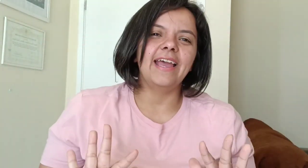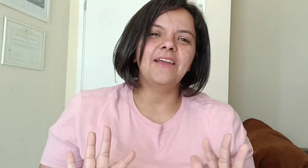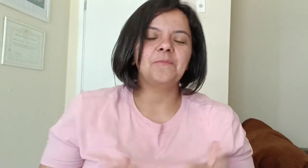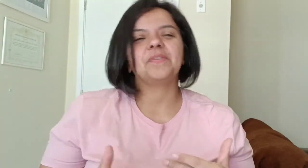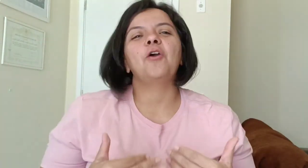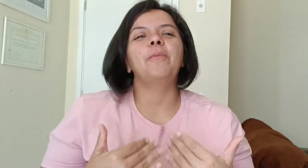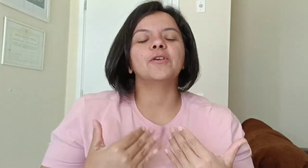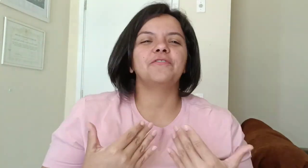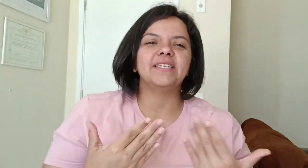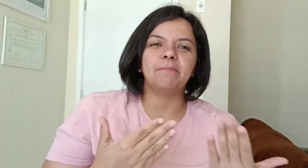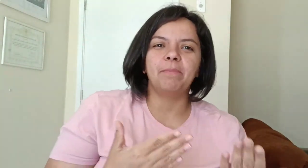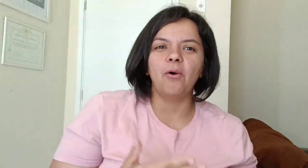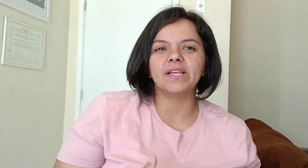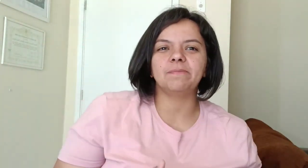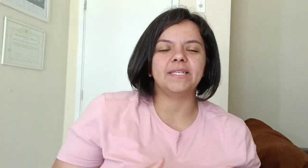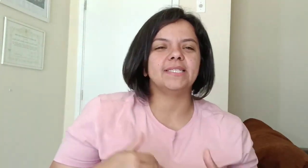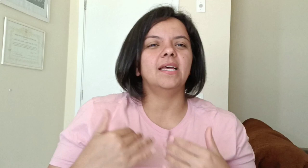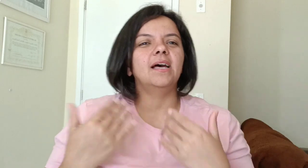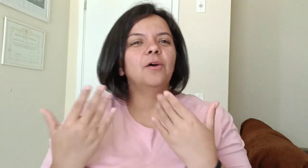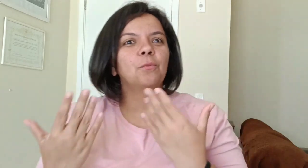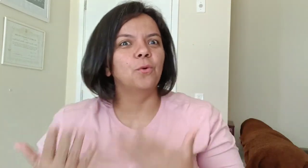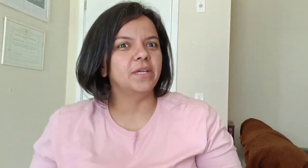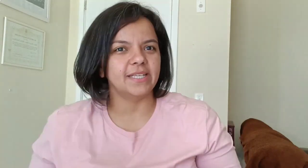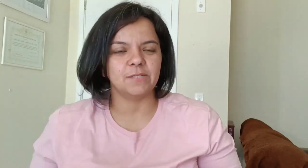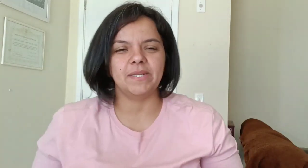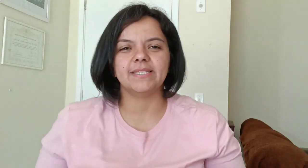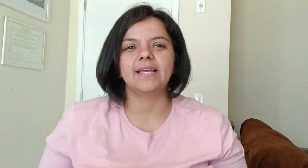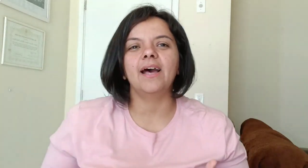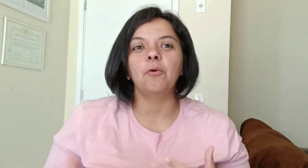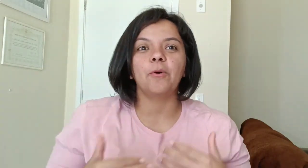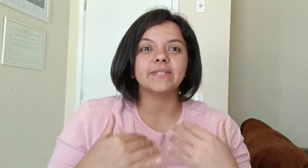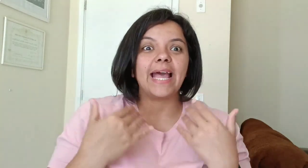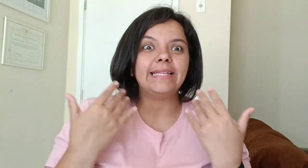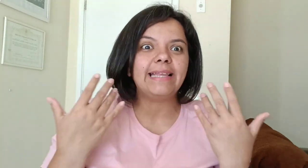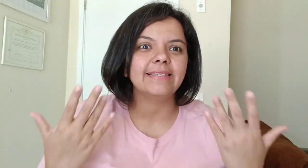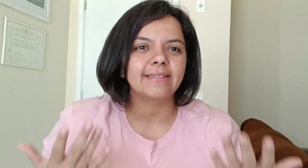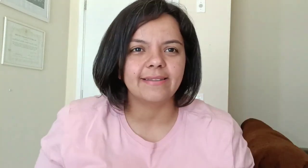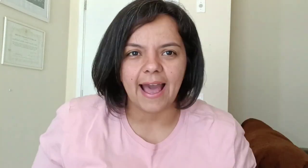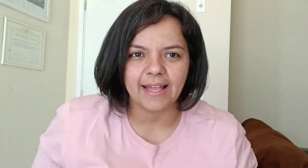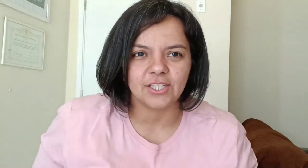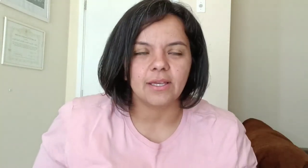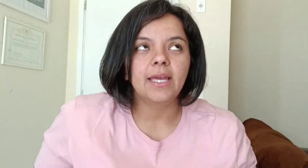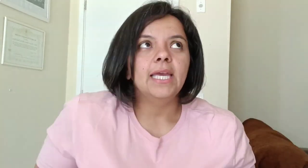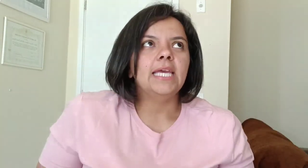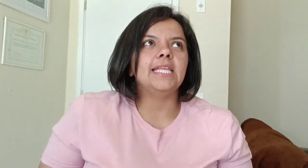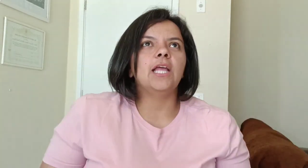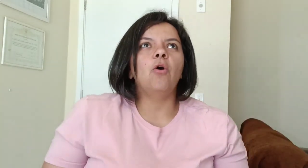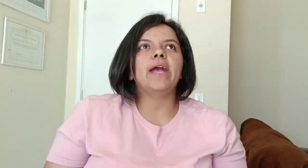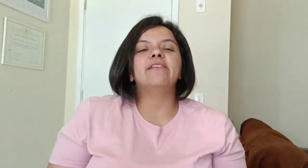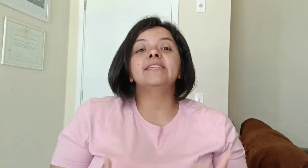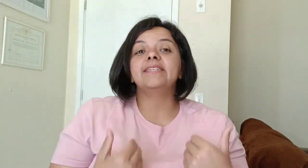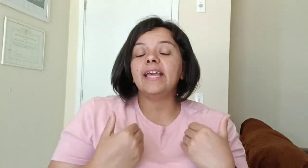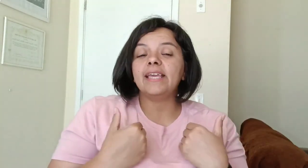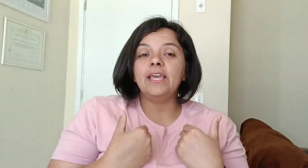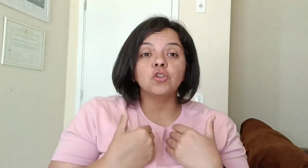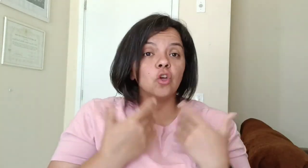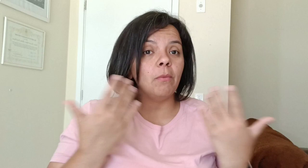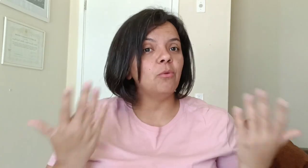Né? Eu posso fazer pouca expressão, muita expressão. Eu posso dar intensidade. Então, eu quero dizer que eu sou uma